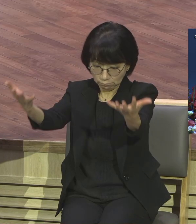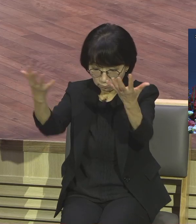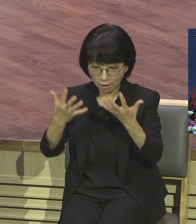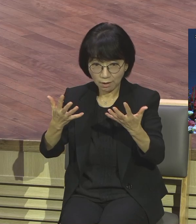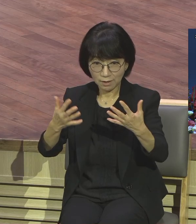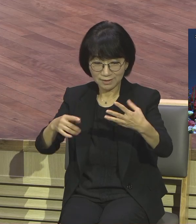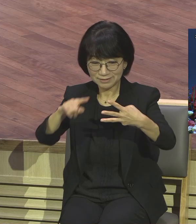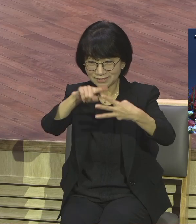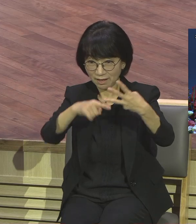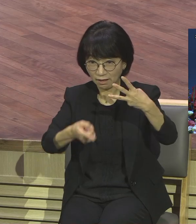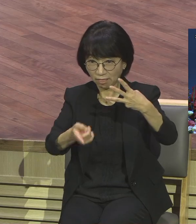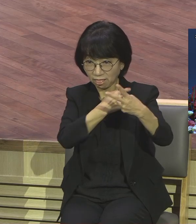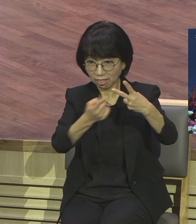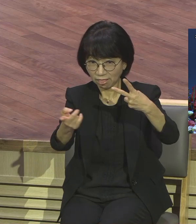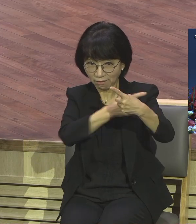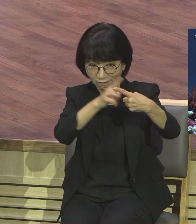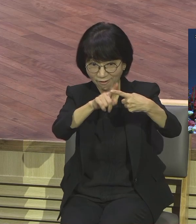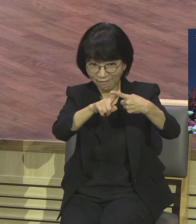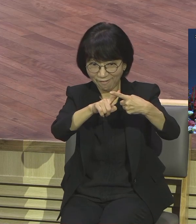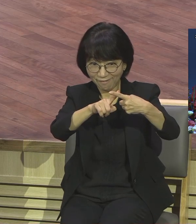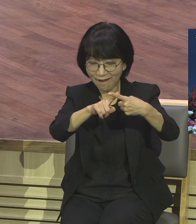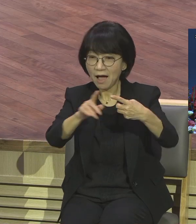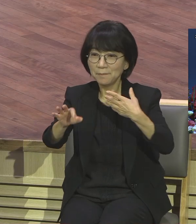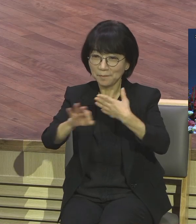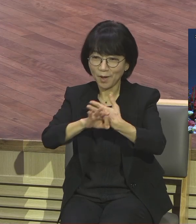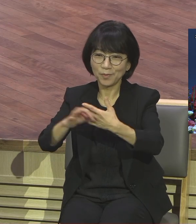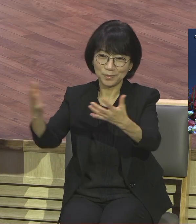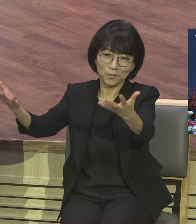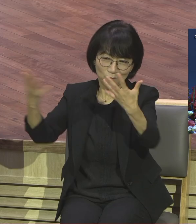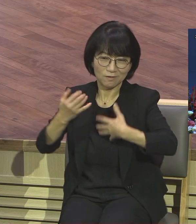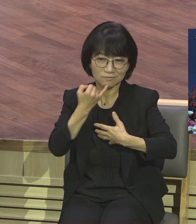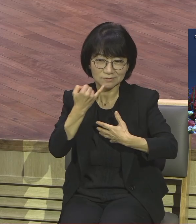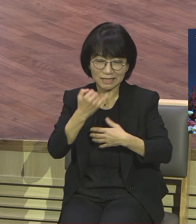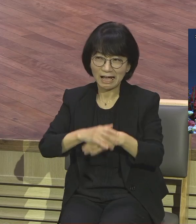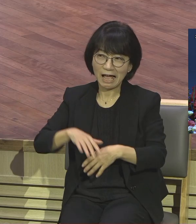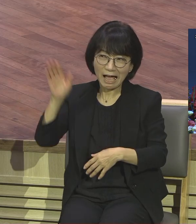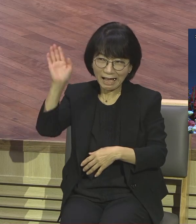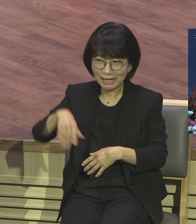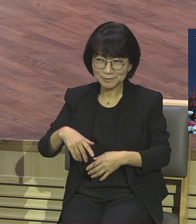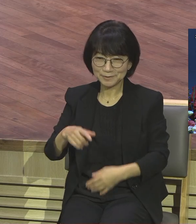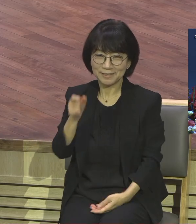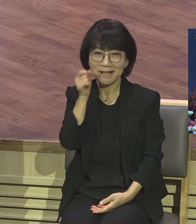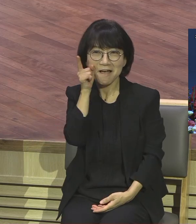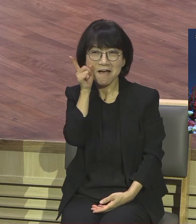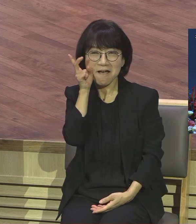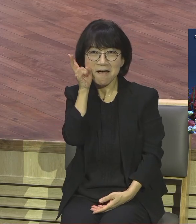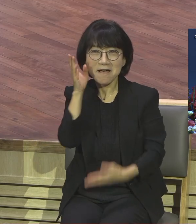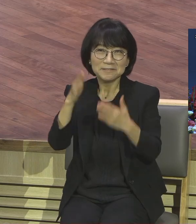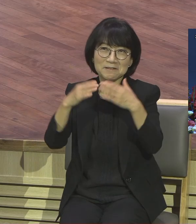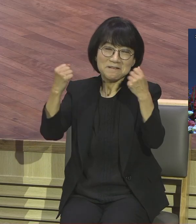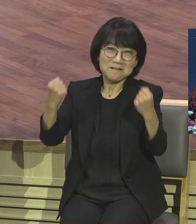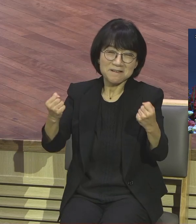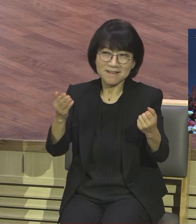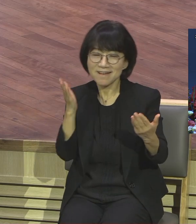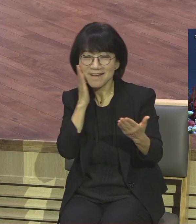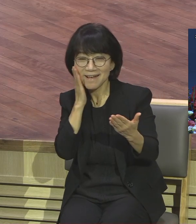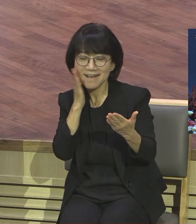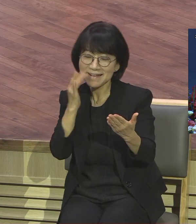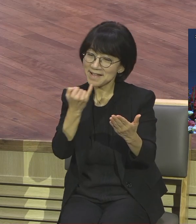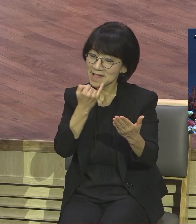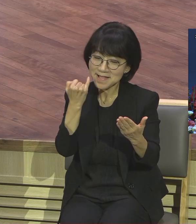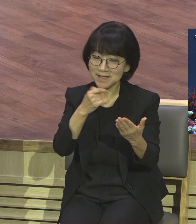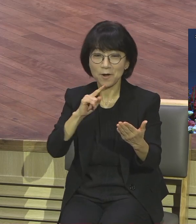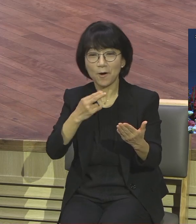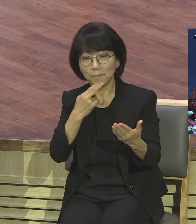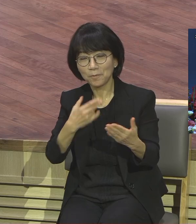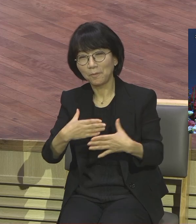시간표입니다. 열어준다 안 놓고 앉아 있겠다. 아이고 몇 달 동안 막 앉아 드리니 화장도 안 하고 막 세수도 안 하고 막 그냥 앉아 잠옷